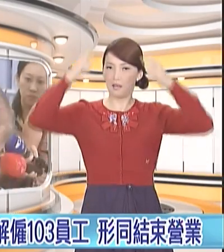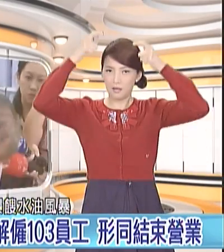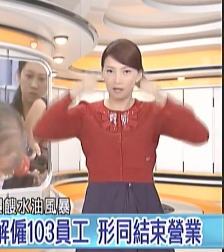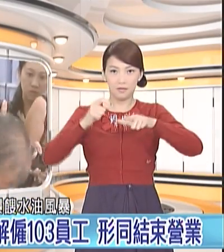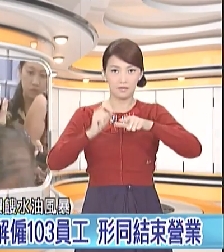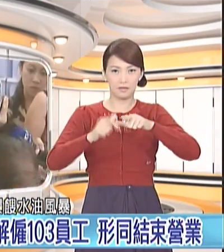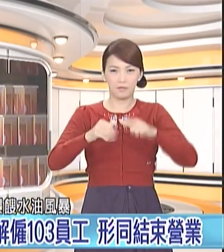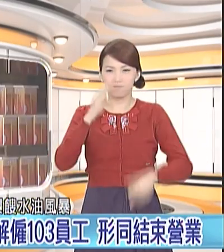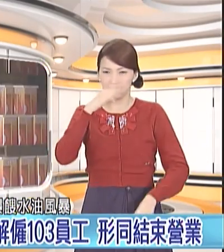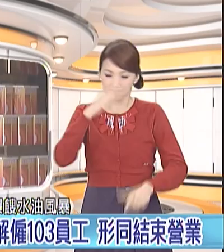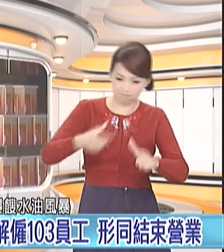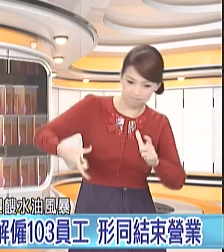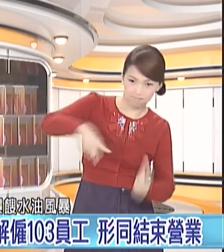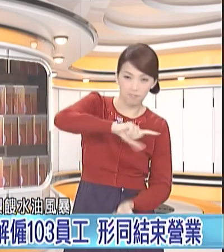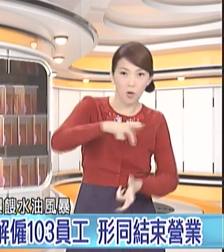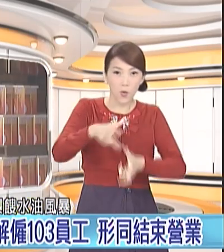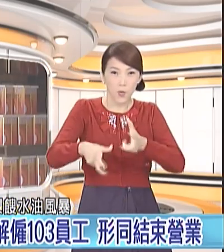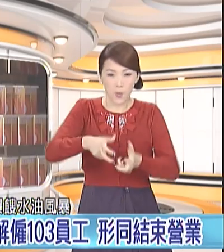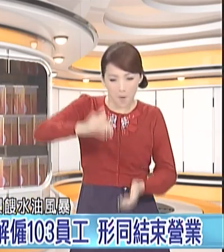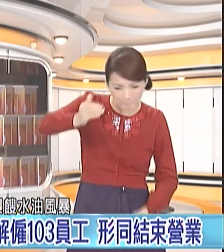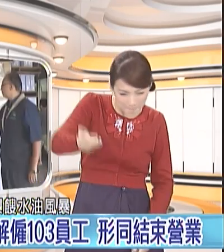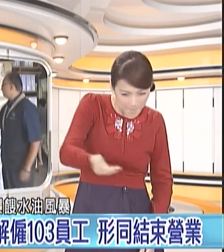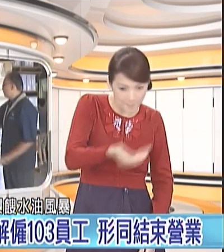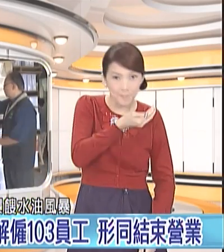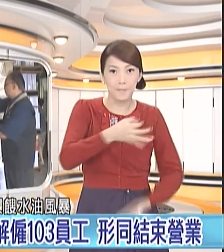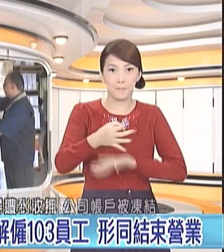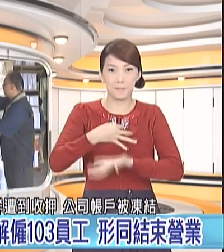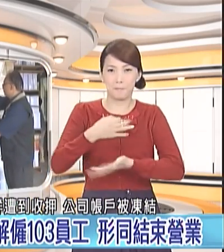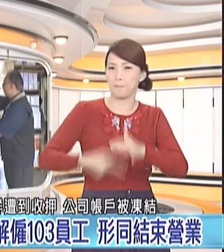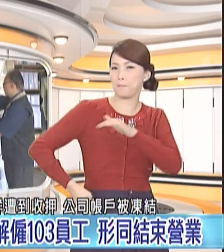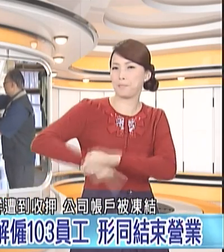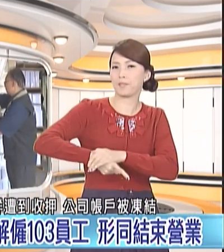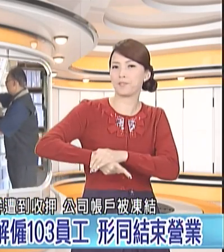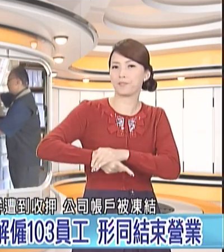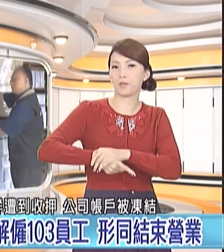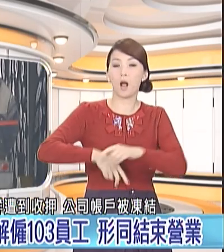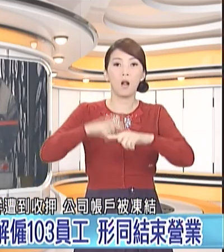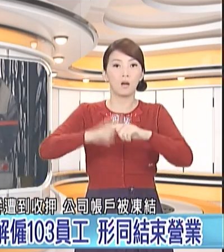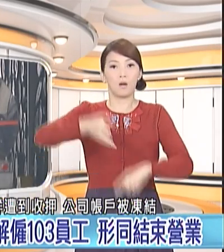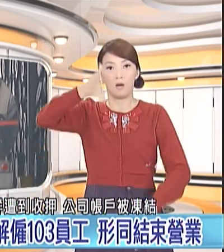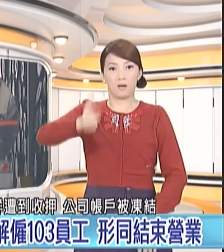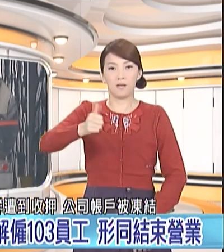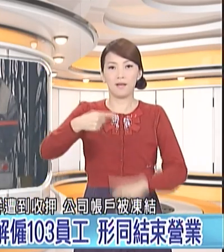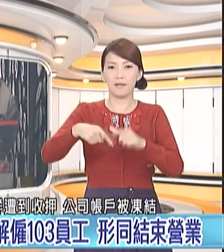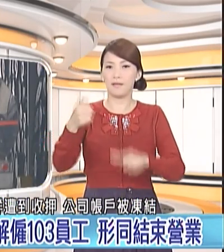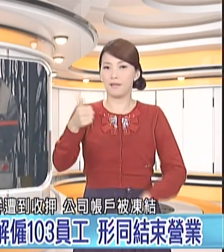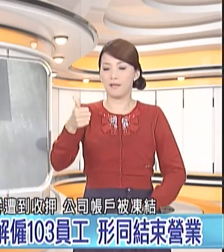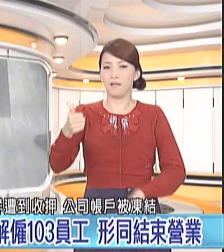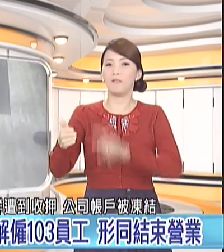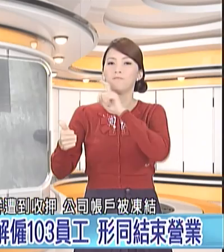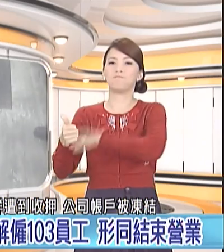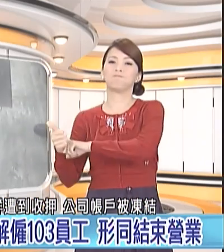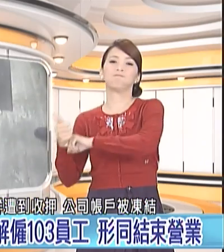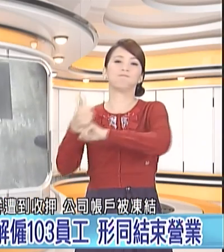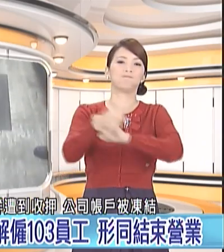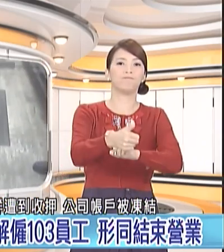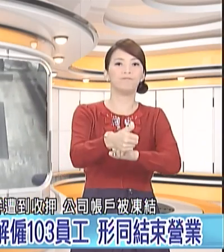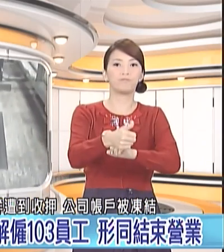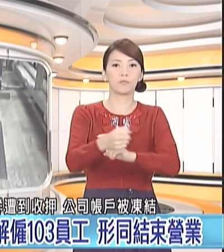冠企业引爆搜水油风暴，董事长叶文祥遭到了收押，公司账户被